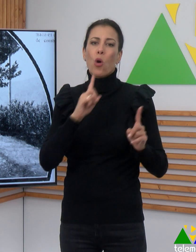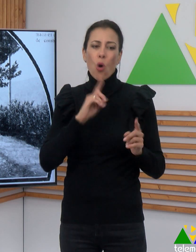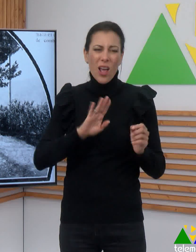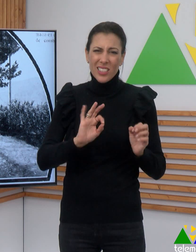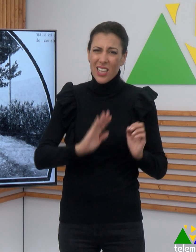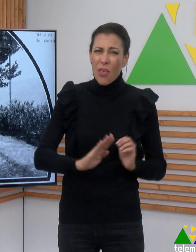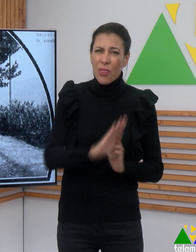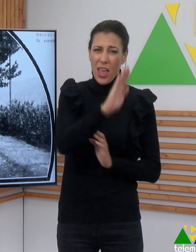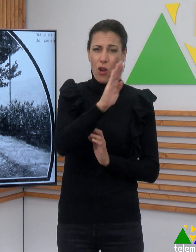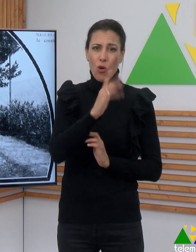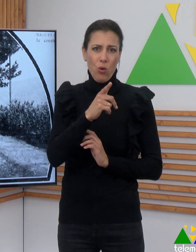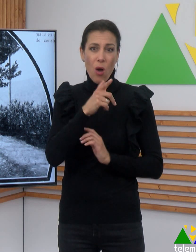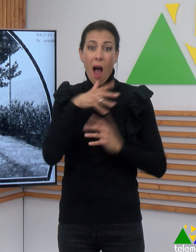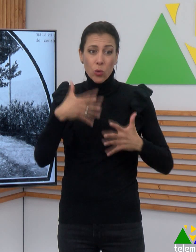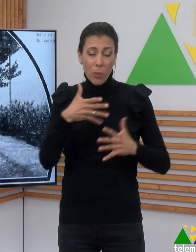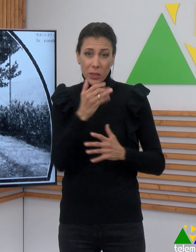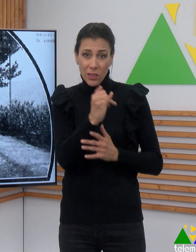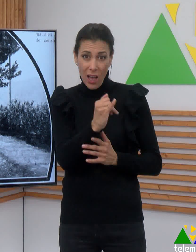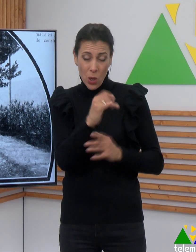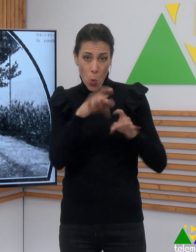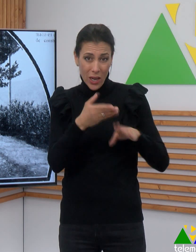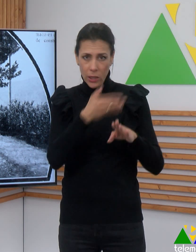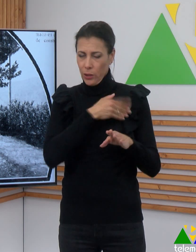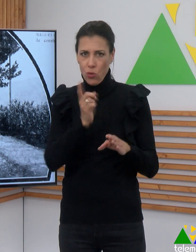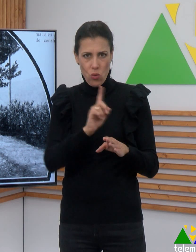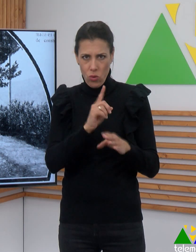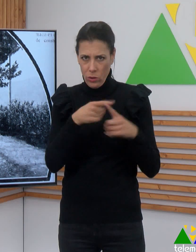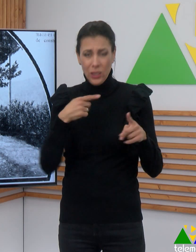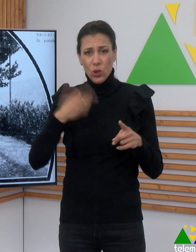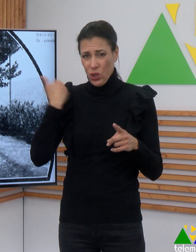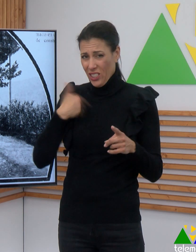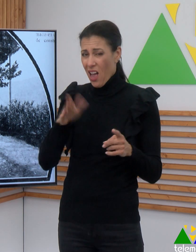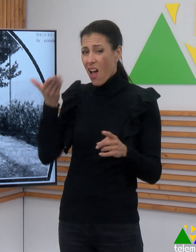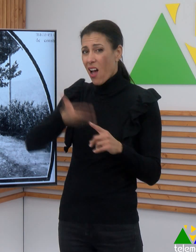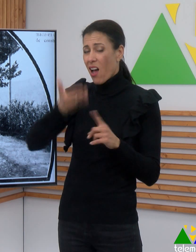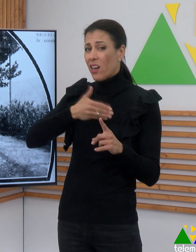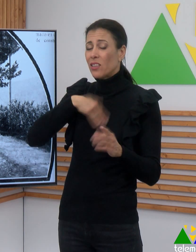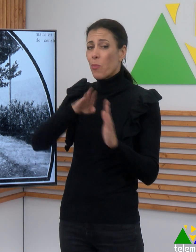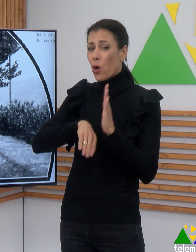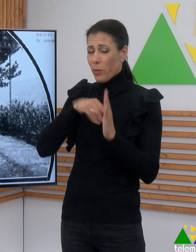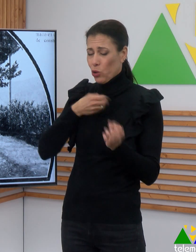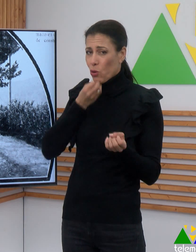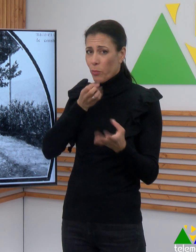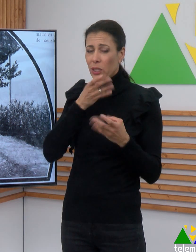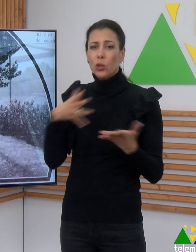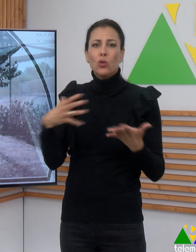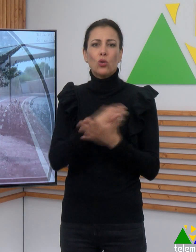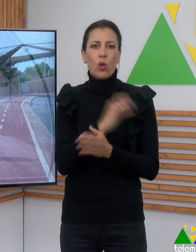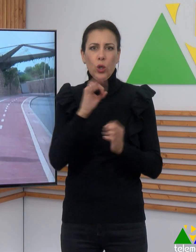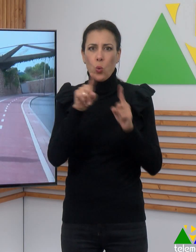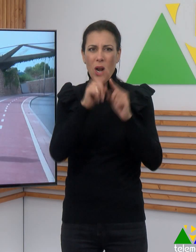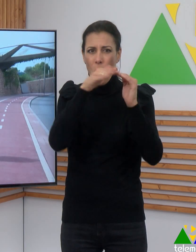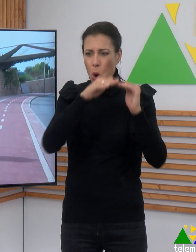estaba como está hoy. Seguramente todo, como hemos comentado ya en algún programa anterior, todo era una